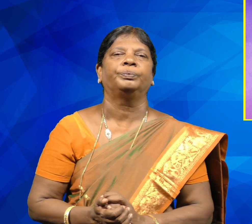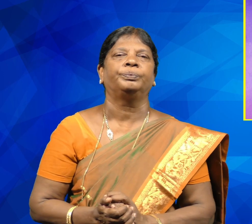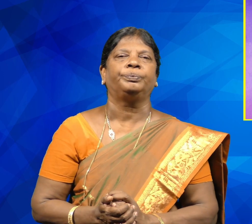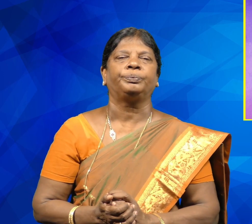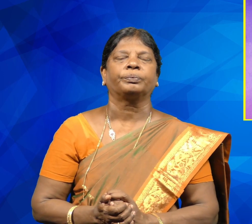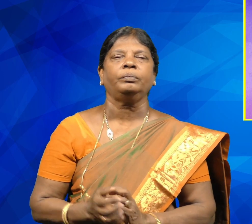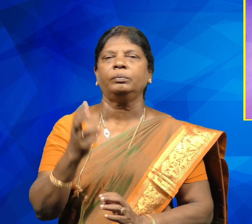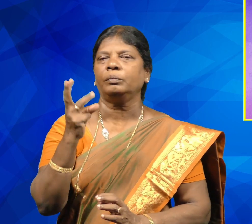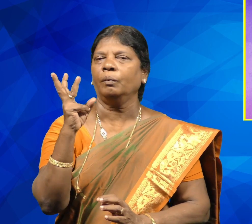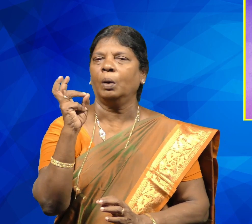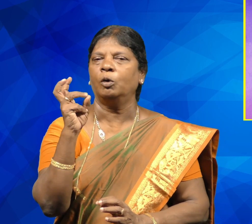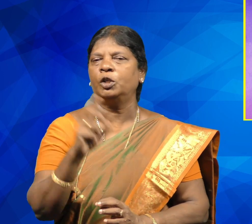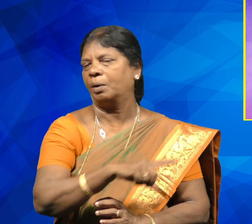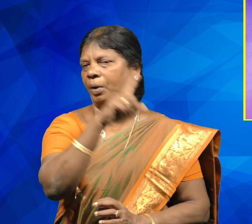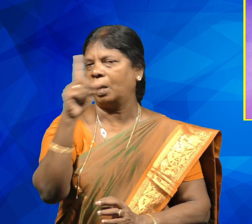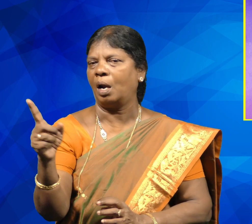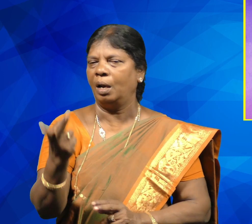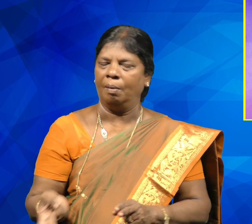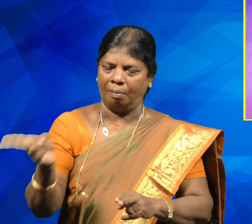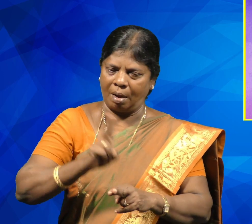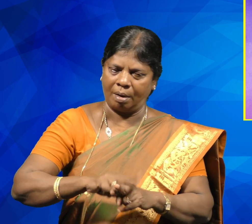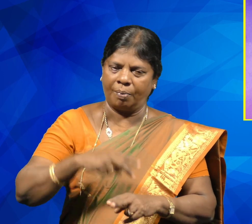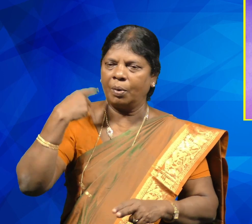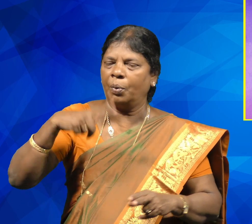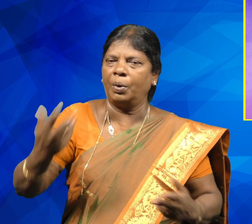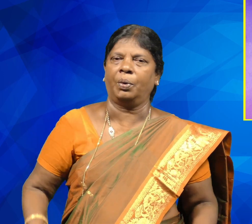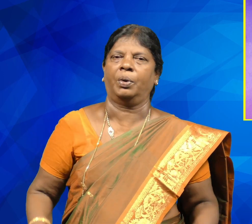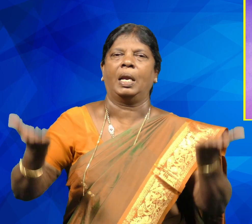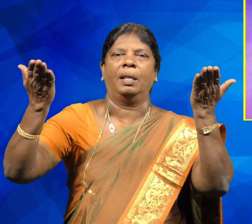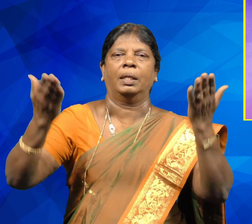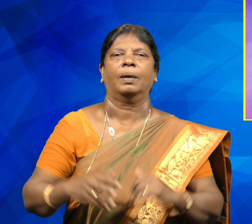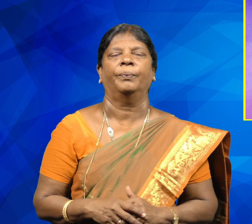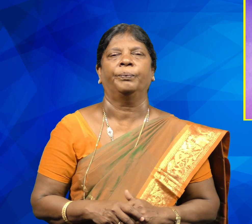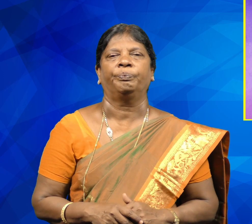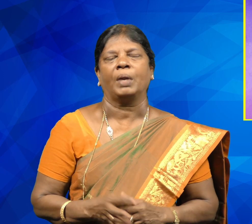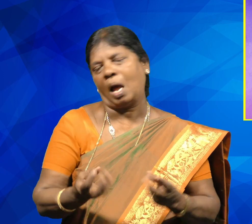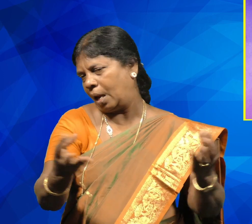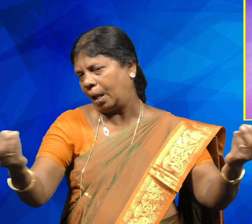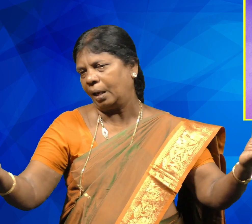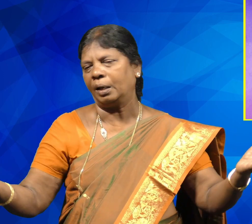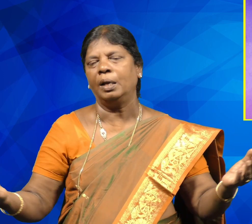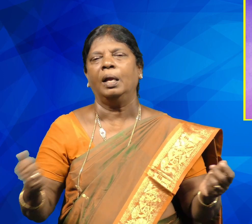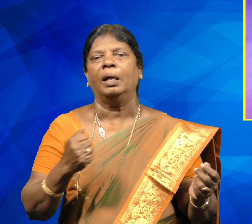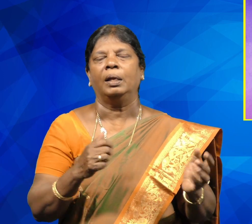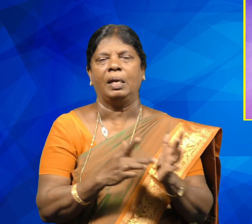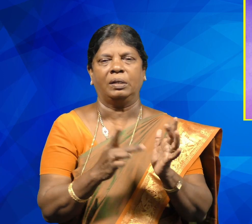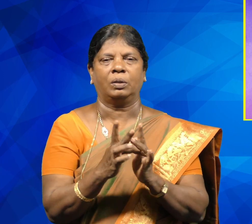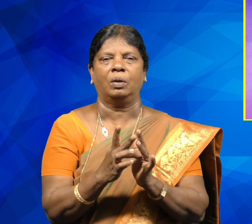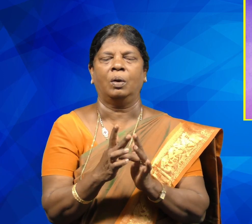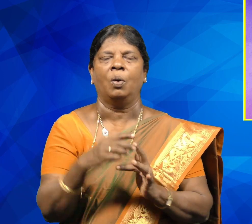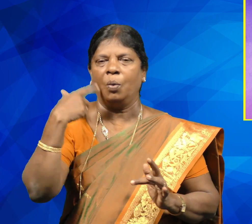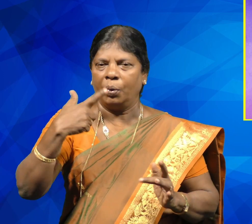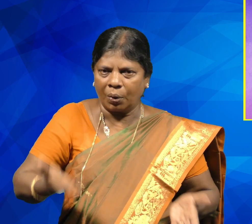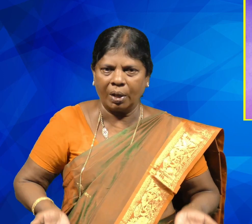நாட்டு வழக்கத்தின்படி செய்தார்கள். 3வது நாளில் மறுபடியும் உயிரோடு எழுந்தார். அநேகருக்கு